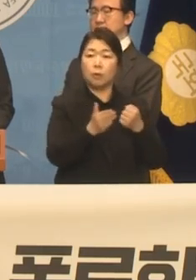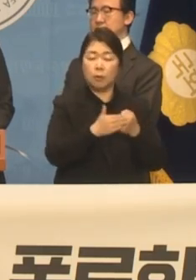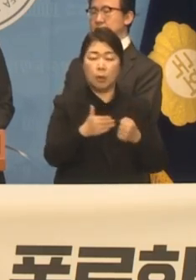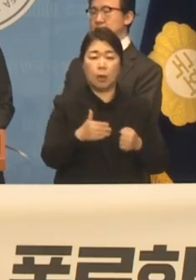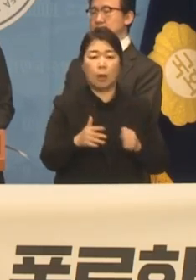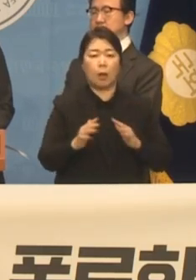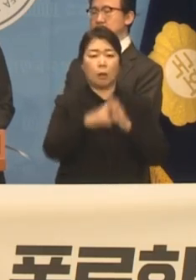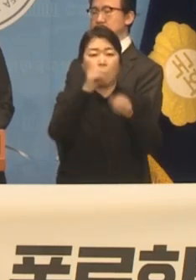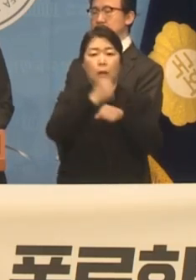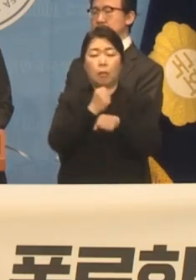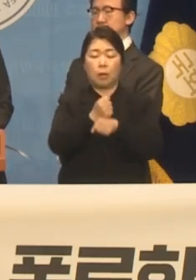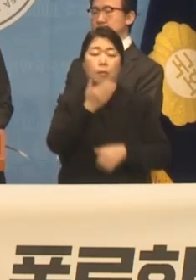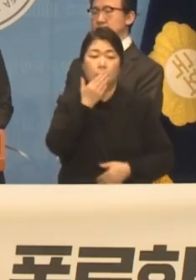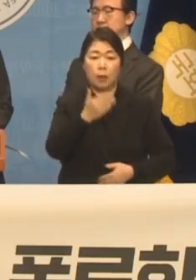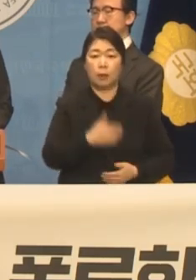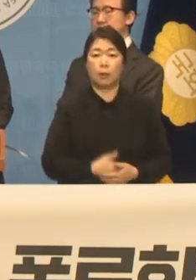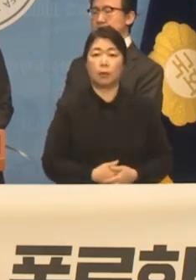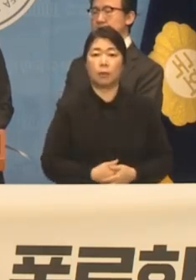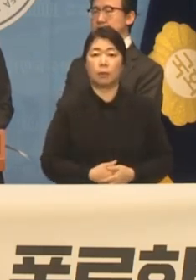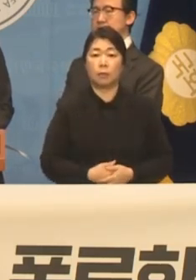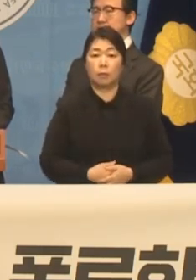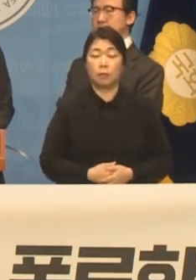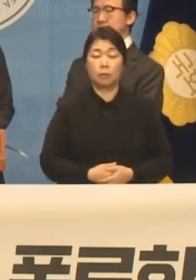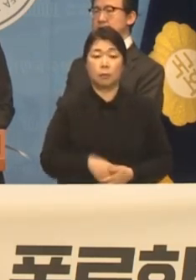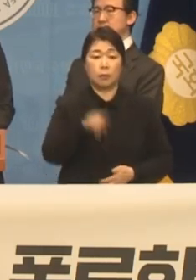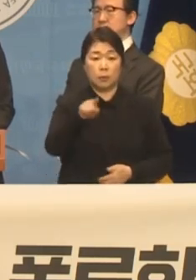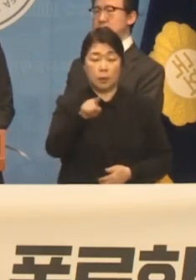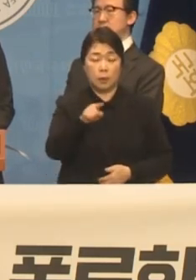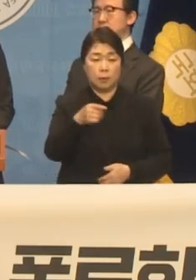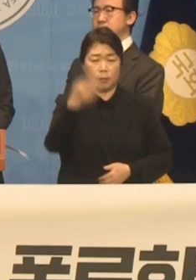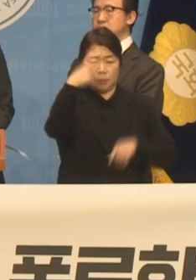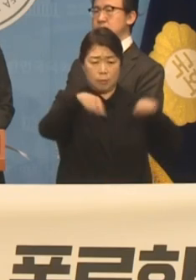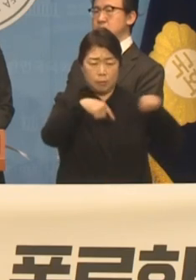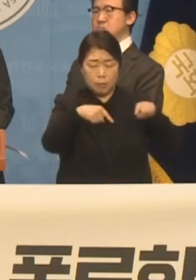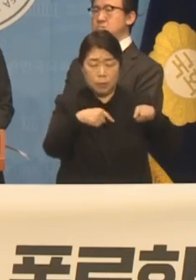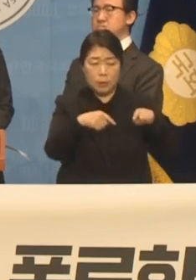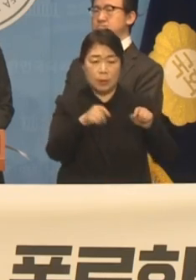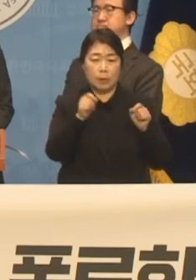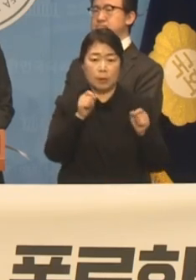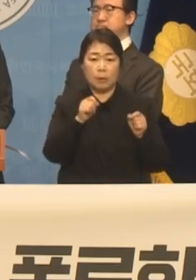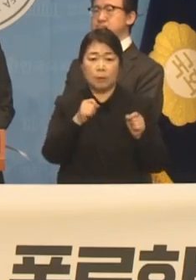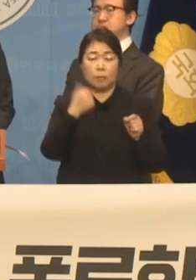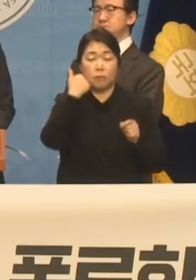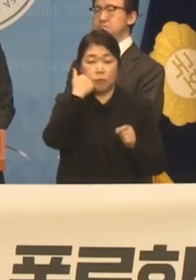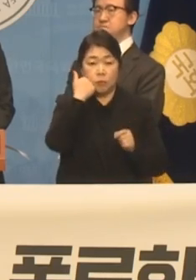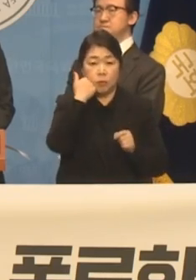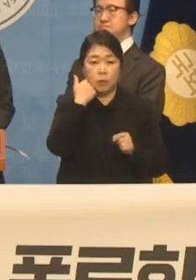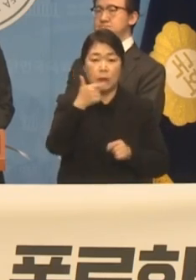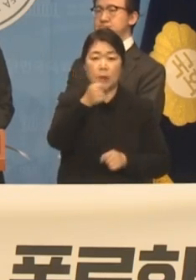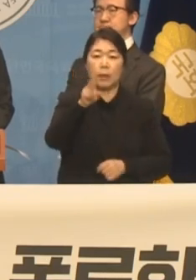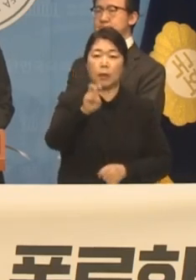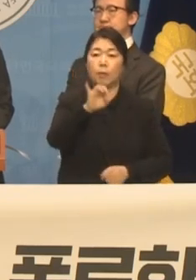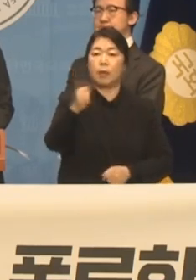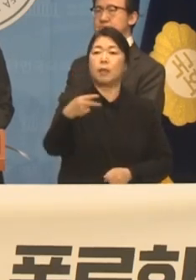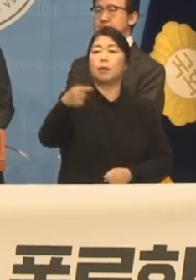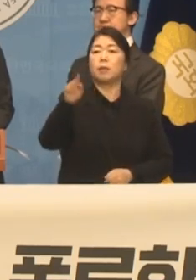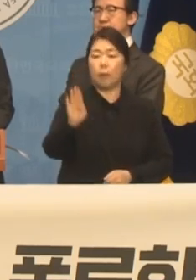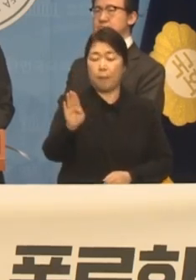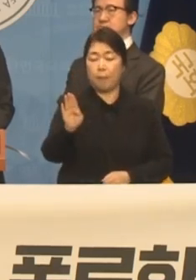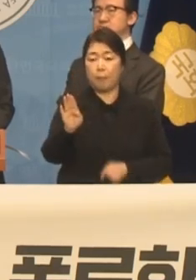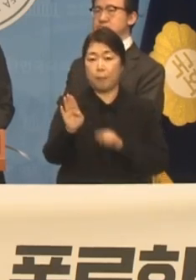여기에 핵심 관계자는 바로 이재명의 측근인 섭입니다 여기에 또한